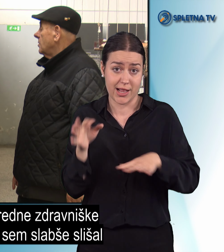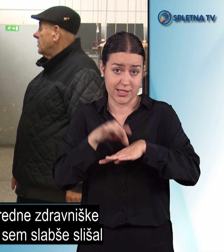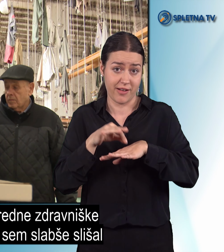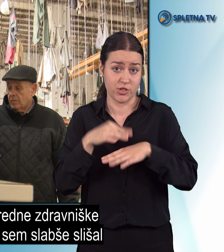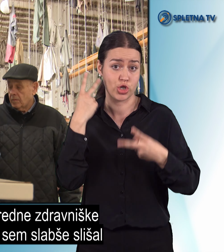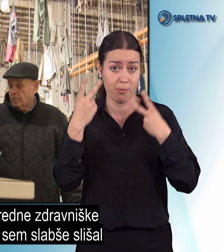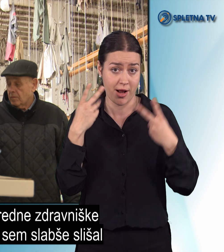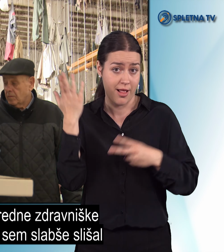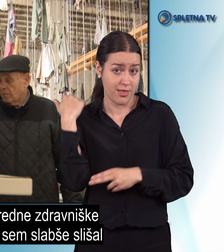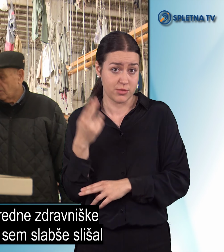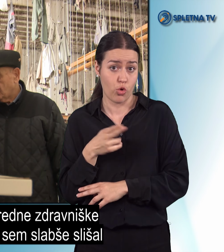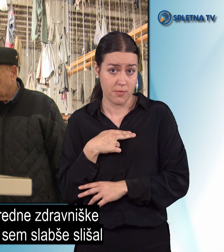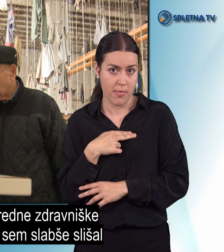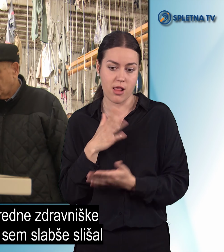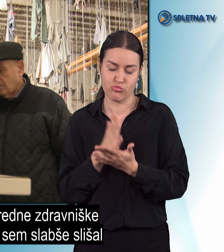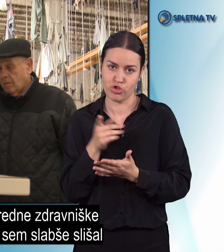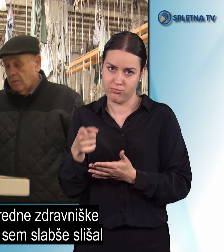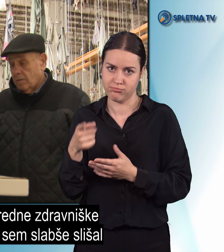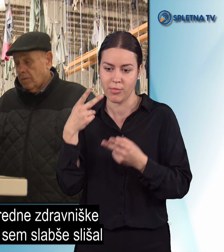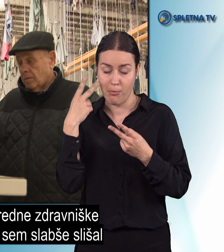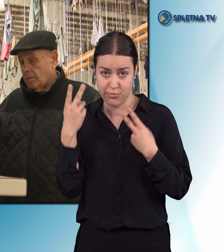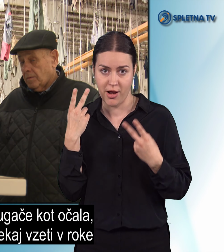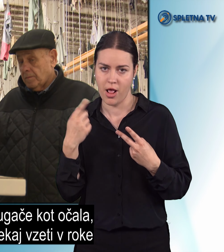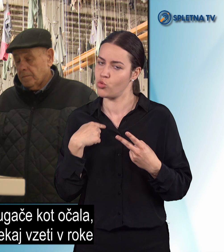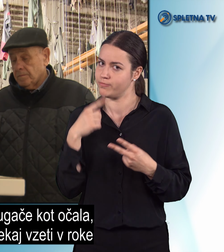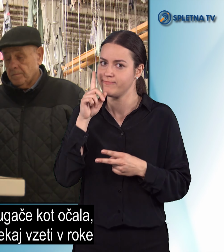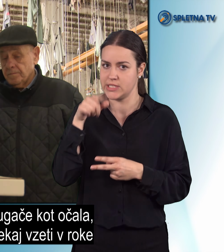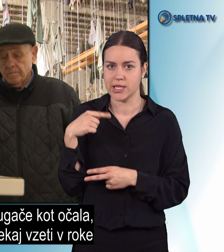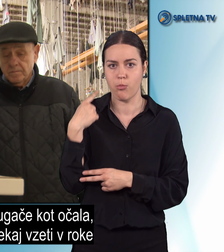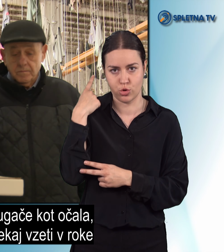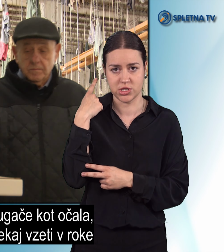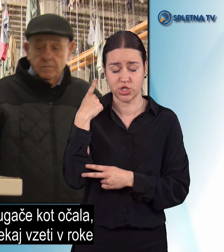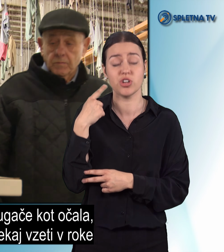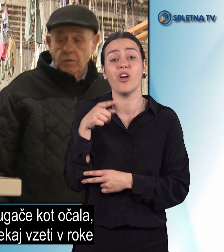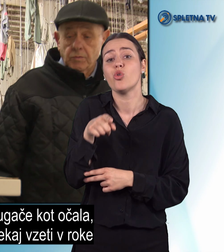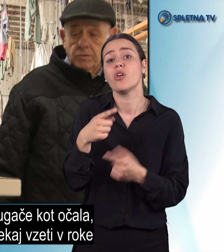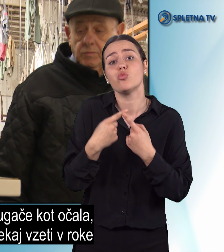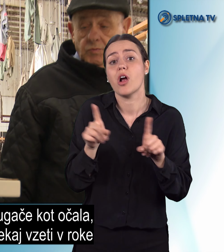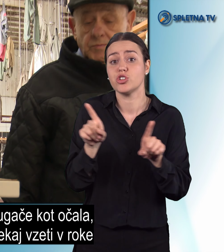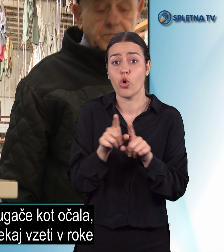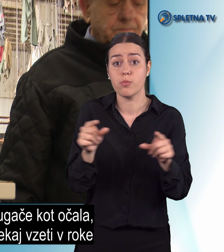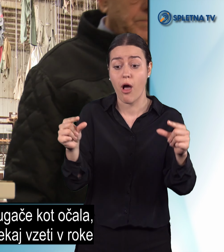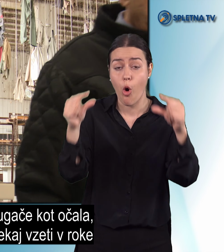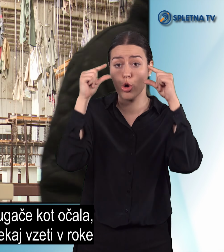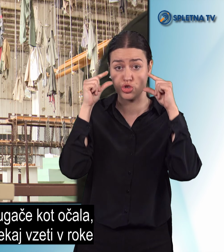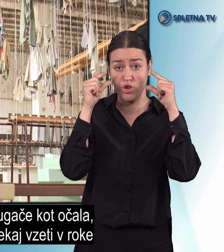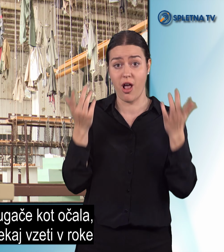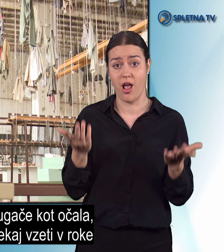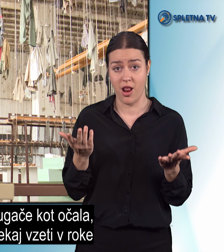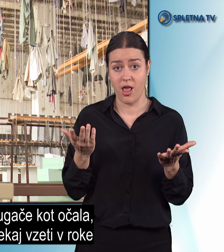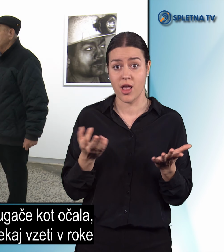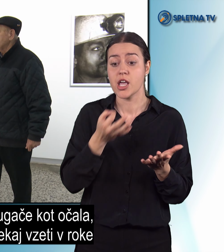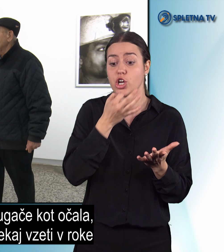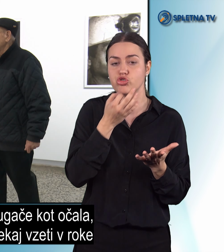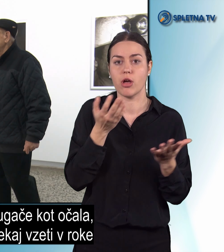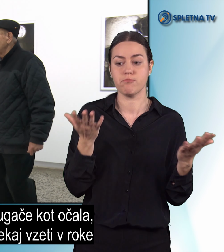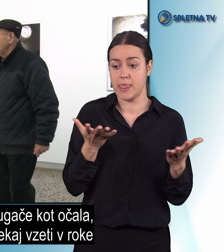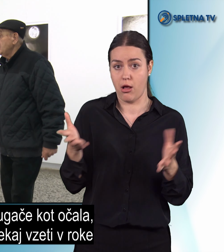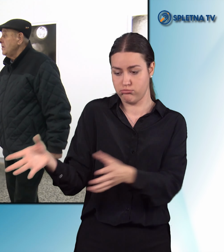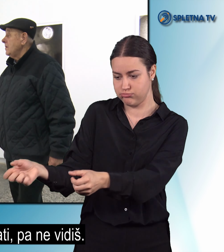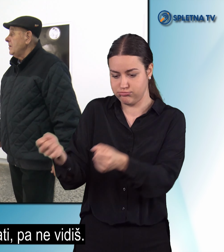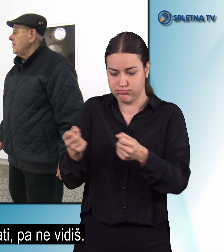imeli, pa sem že tam malo slabše slišal, pa tako. To je drugačko pa očale, ker če ti očale imaš, nekaj vzemaš